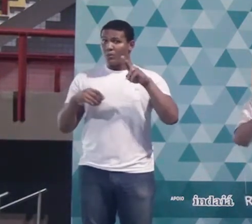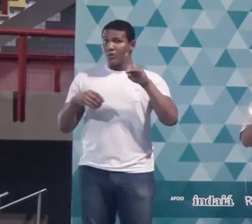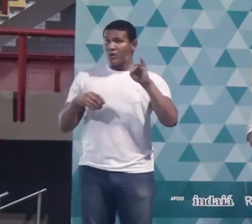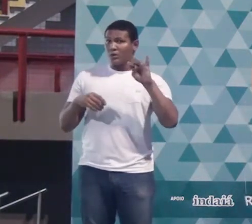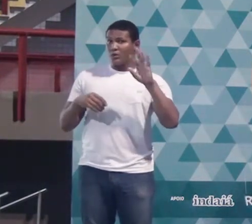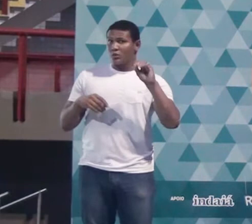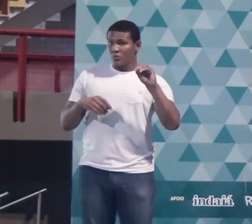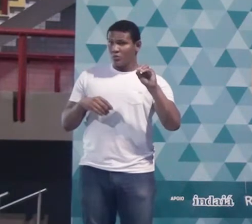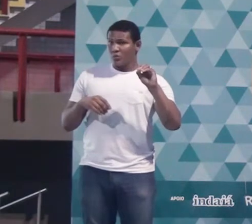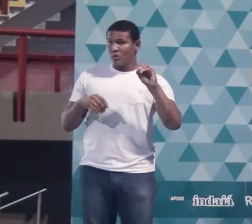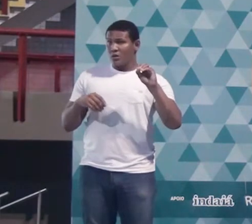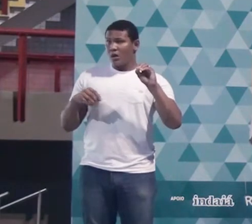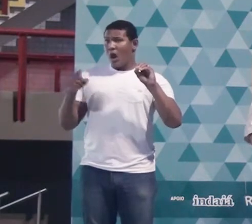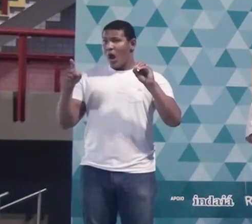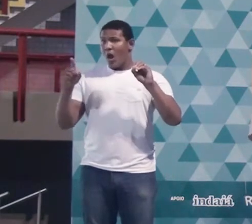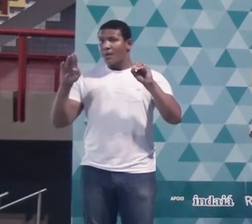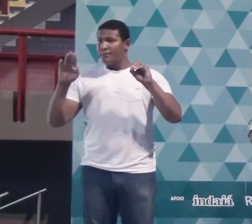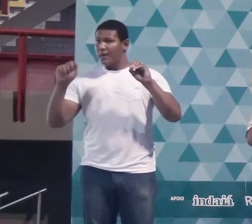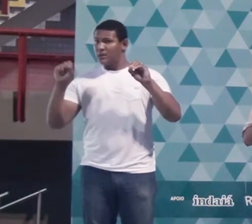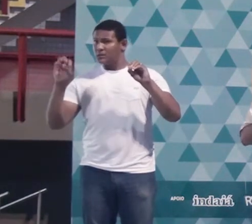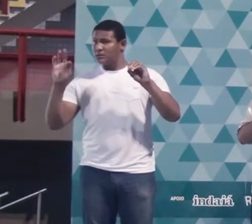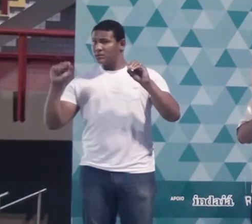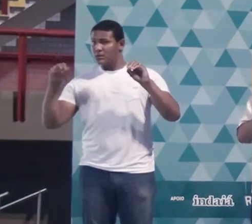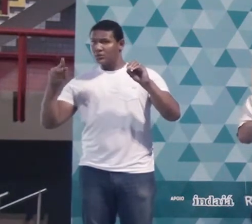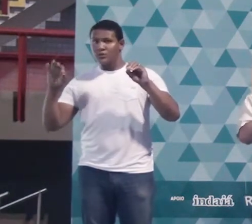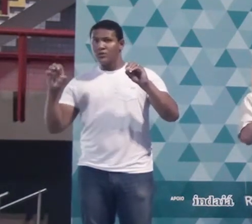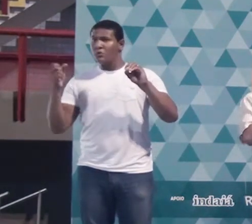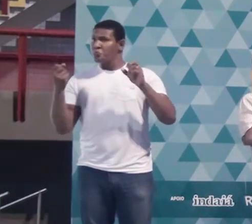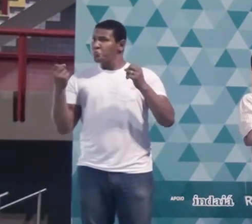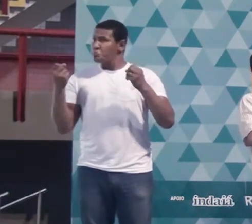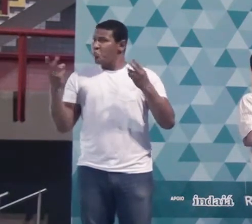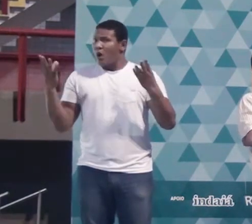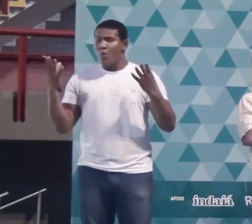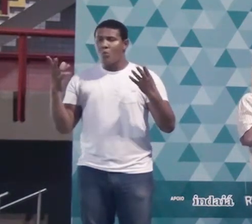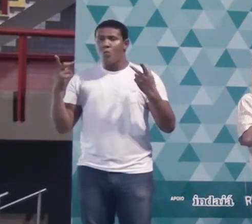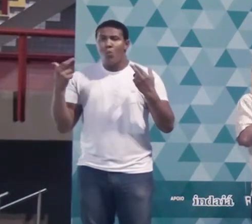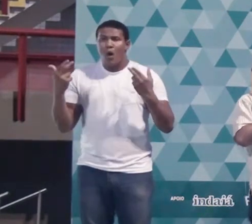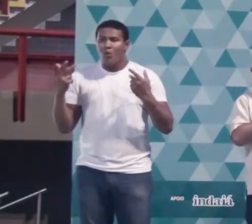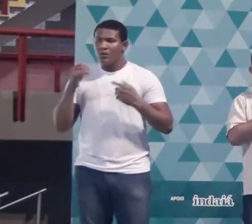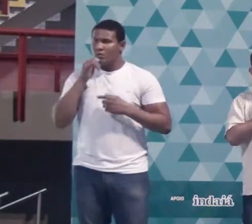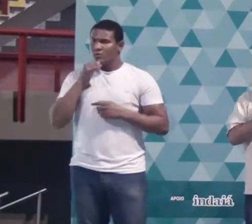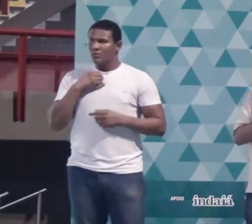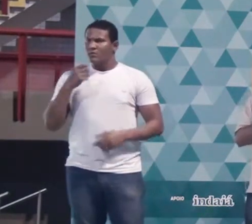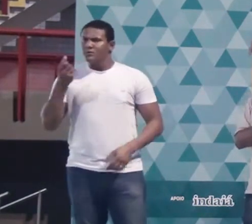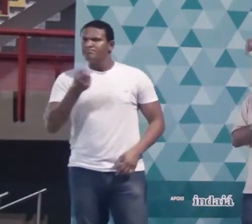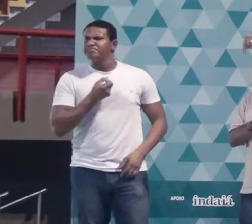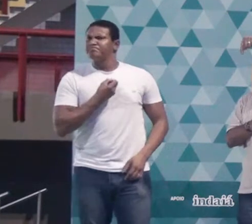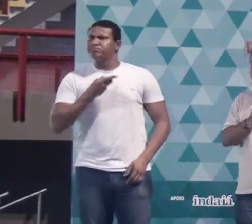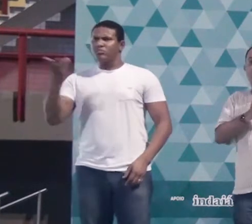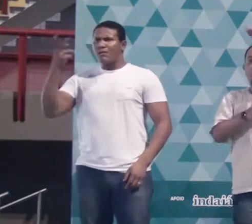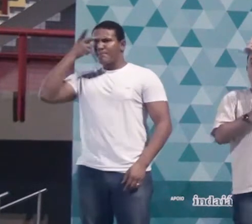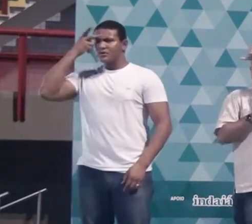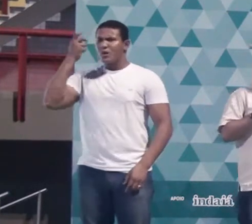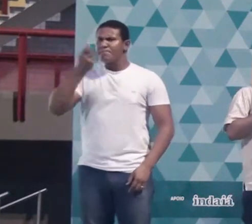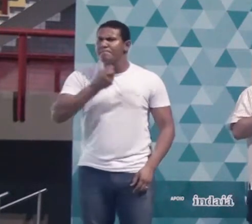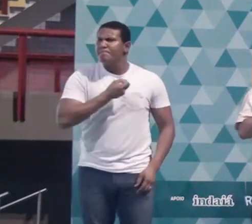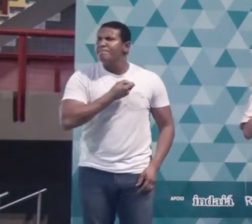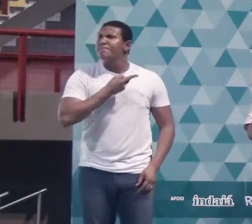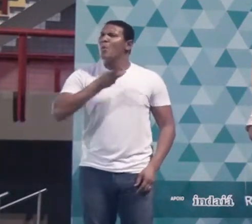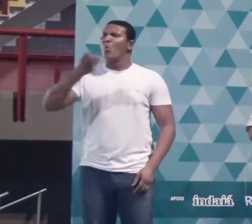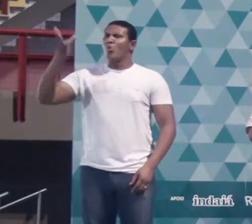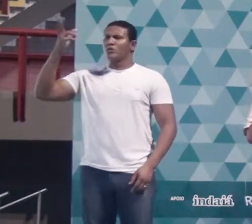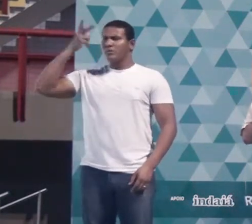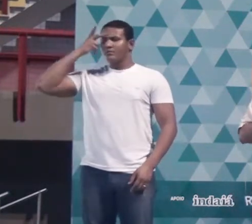também vai. Você vai dizer, muitas pessoas. Muito não está no plural?